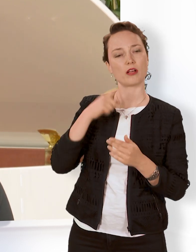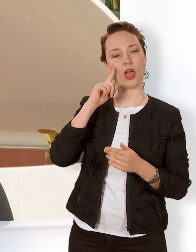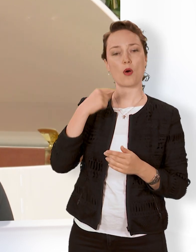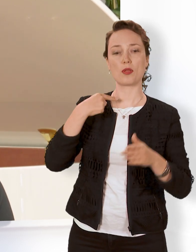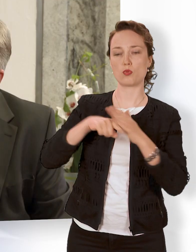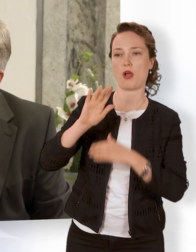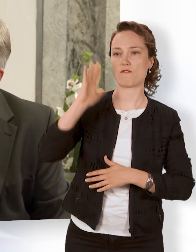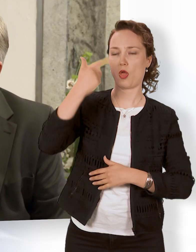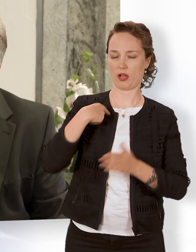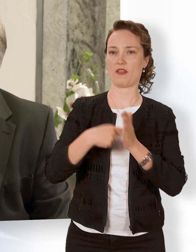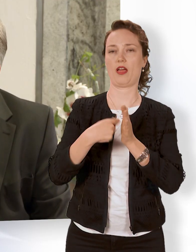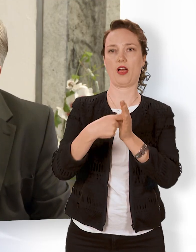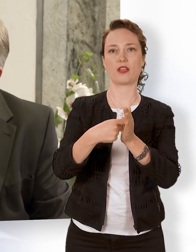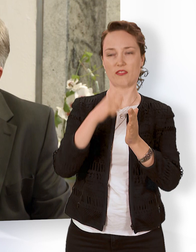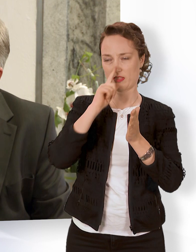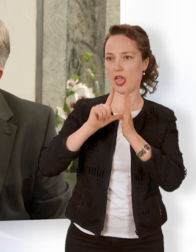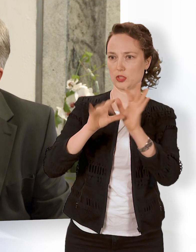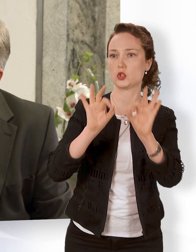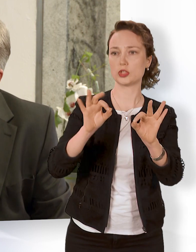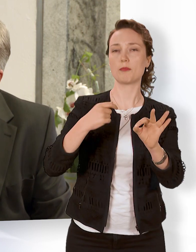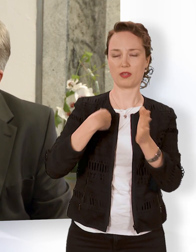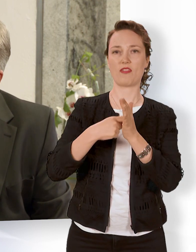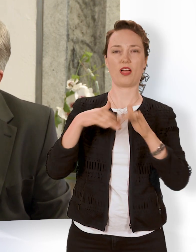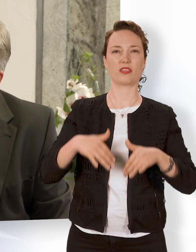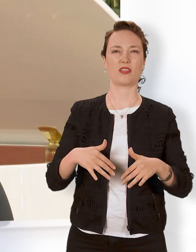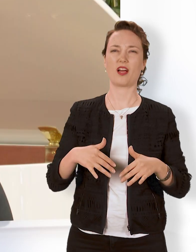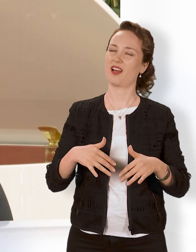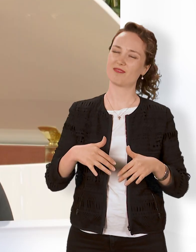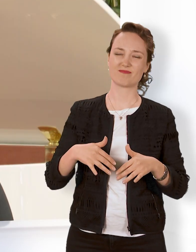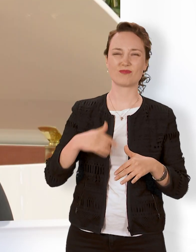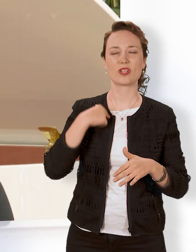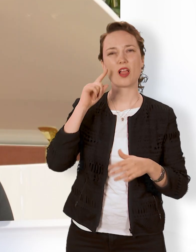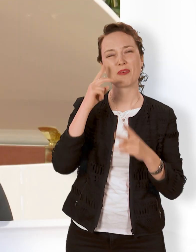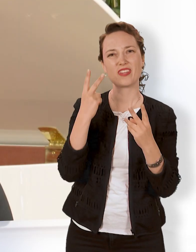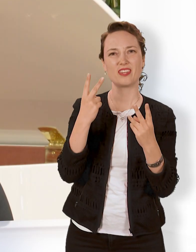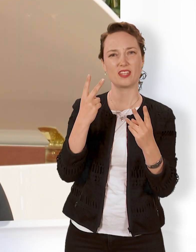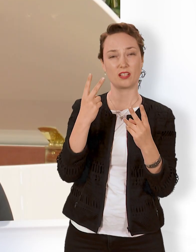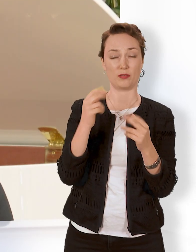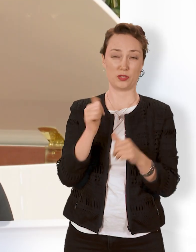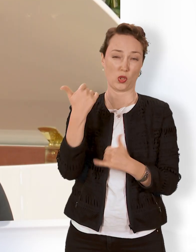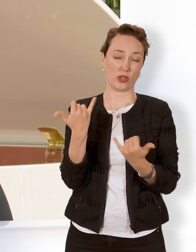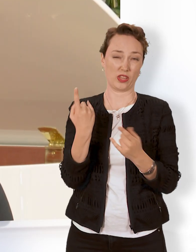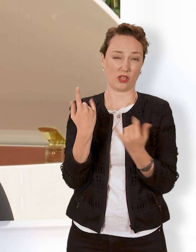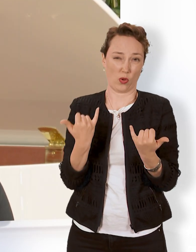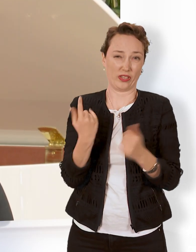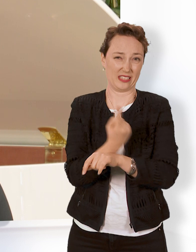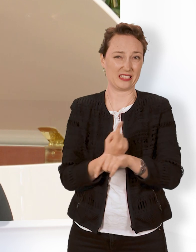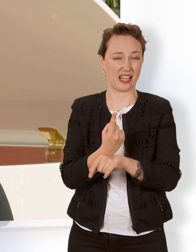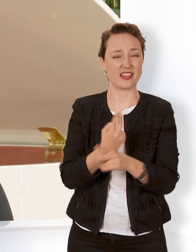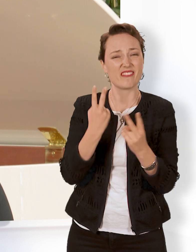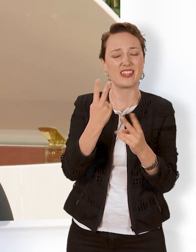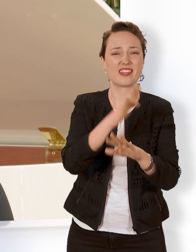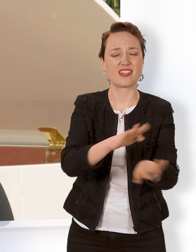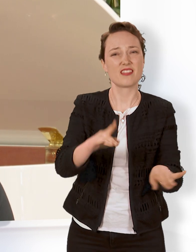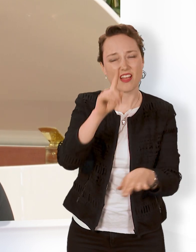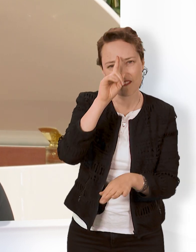nur immer durch Erfolg, wenn ich was geleistet habe. Und ich glaube, es ist wichtig, speziell in der heutigen Zeit, dass die Kinder wissen, sie sind